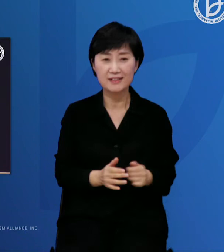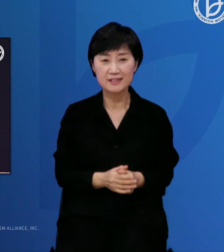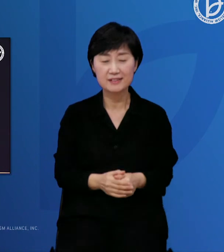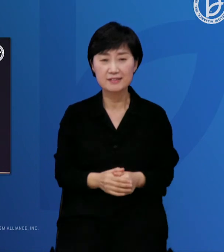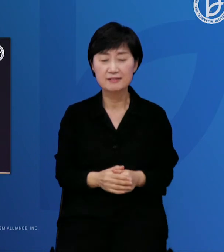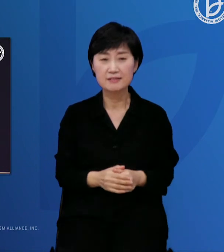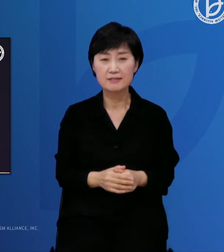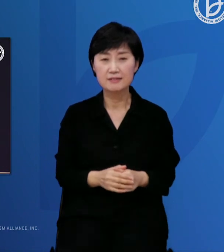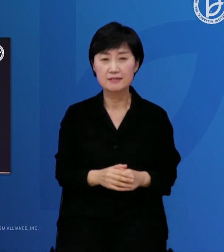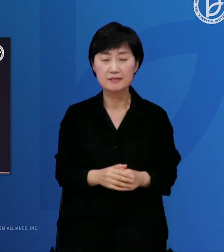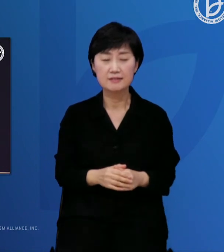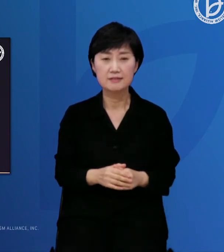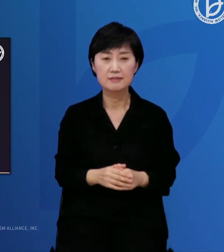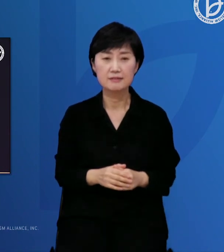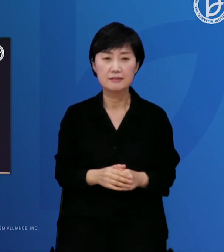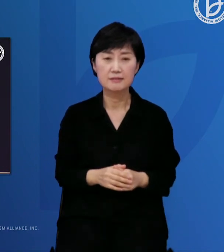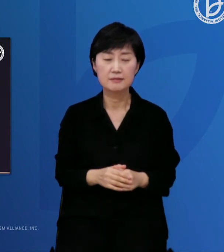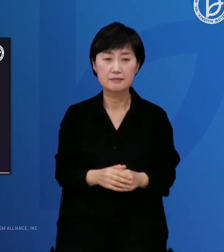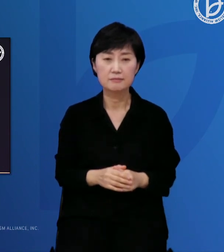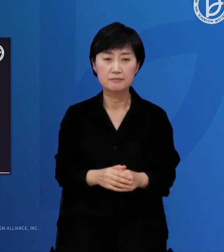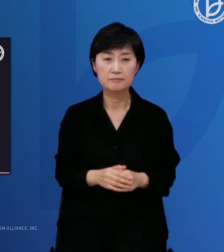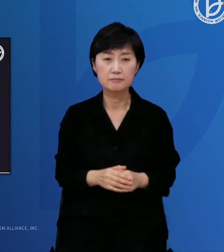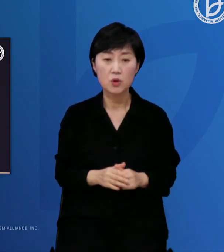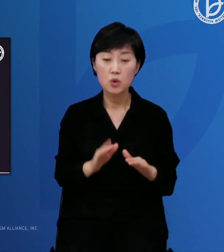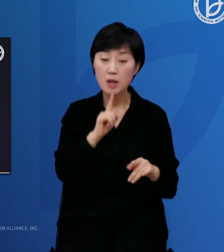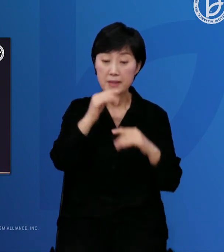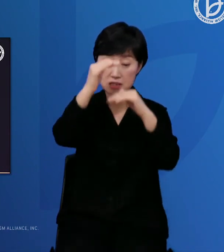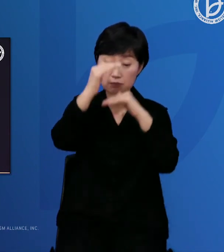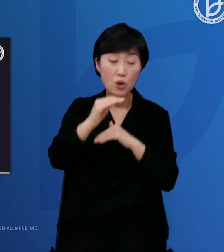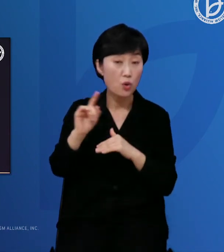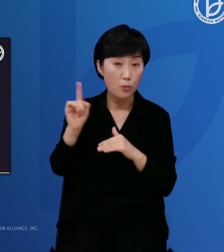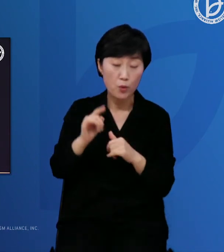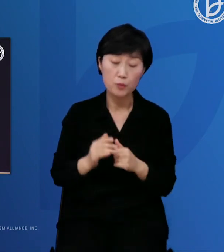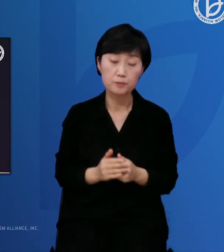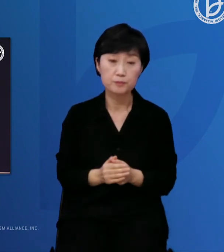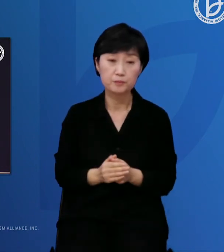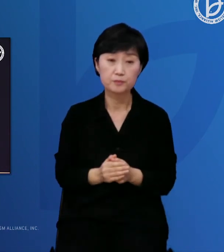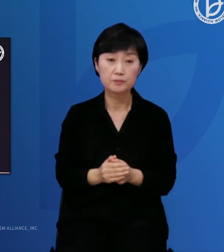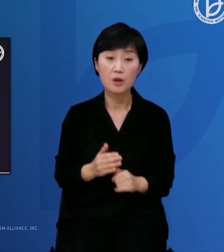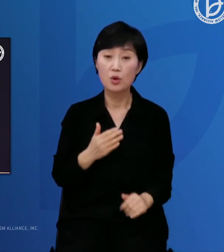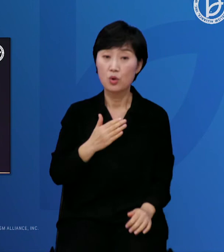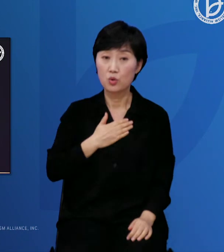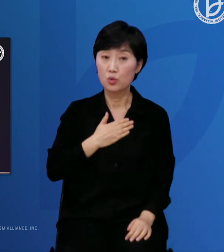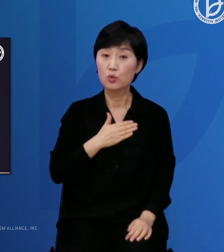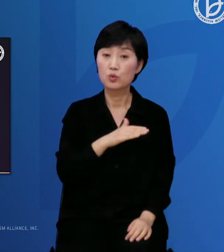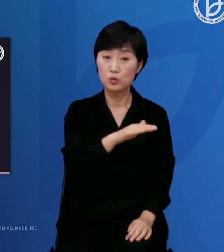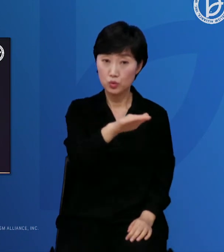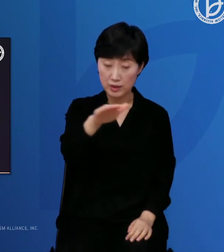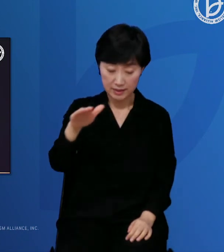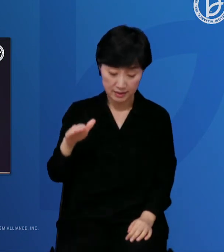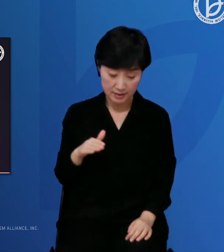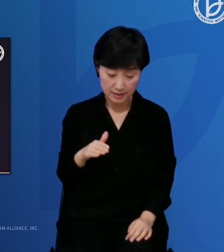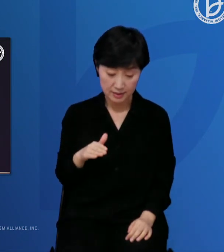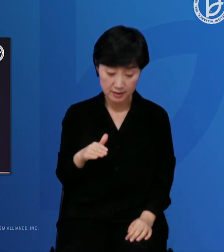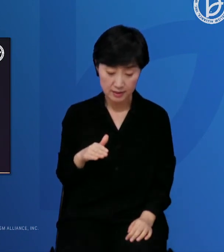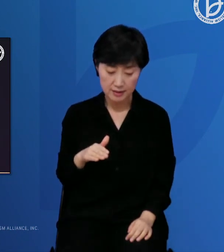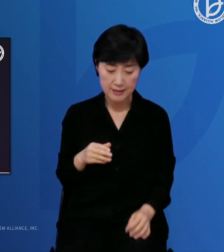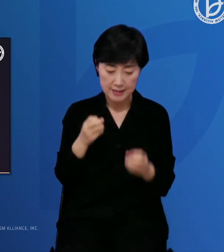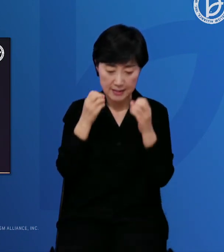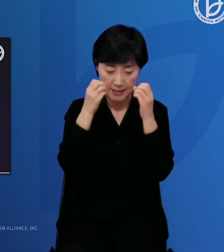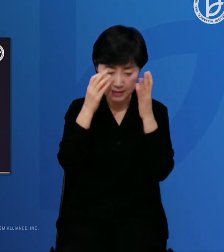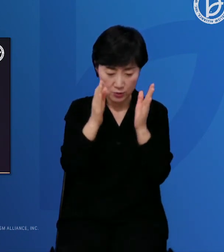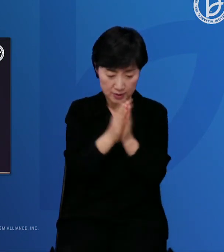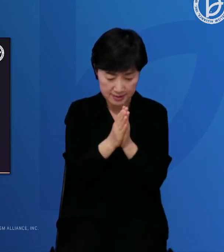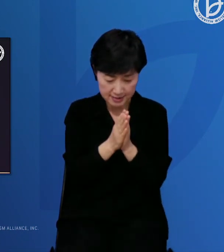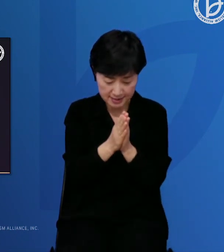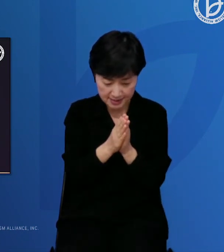he completely overcomes Satan. 뭘 말합니까? What is this talking about? 우리가 시작할 때 모든